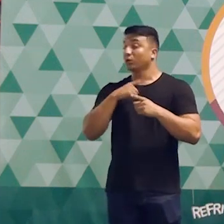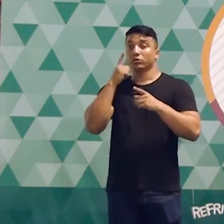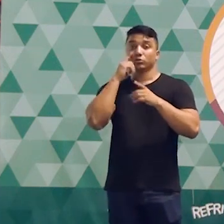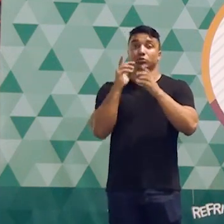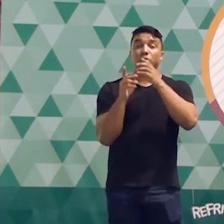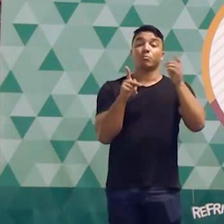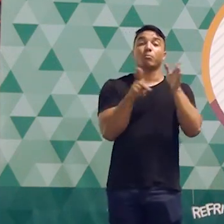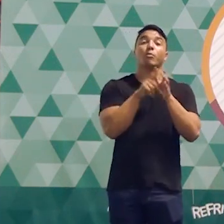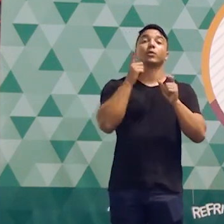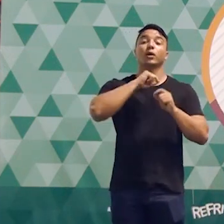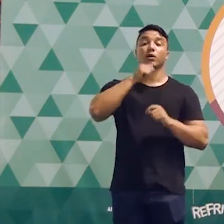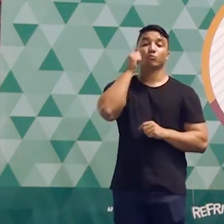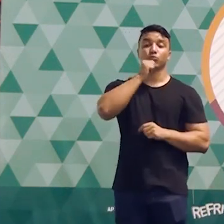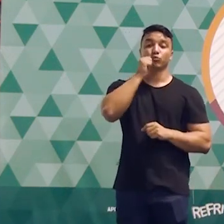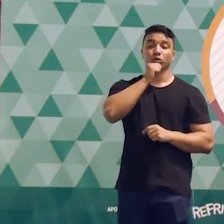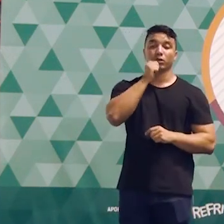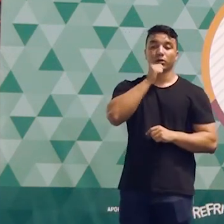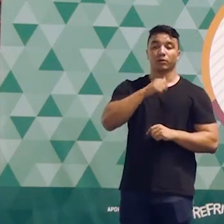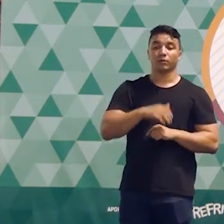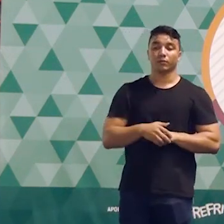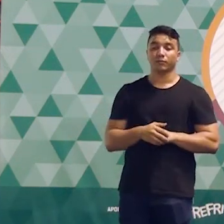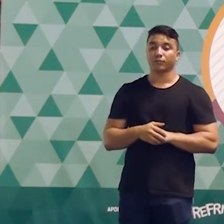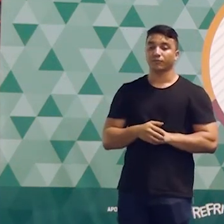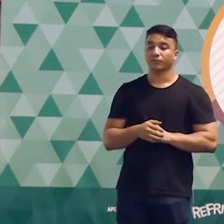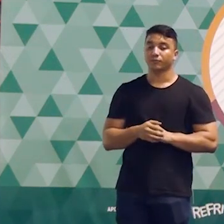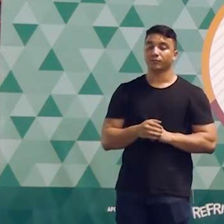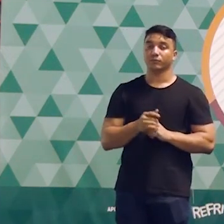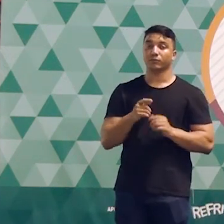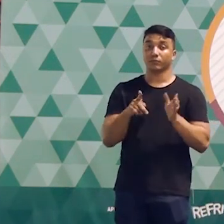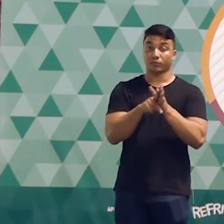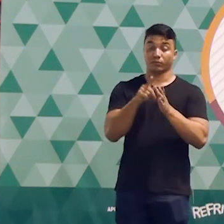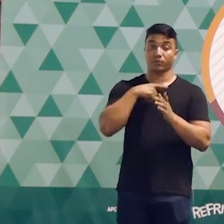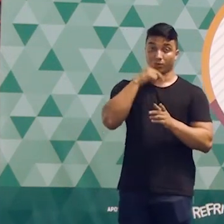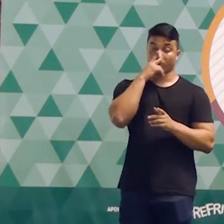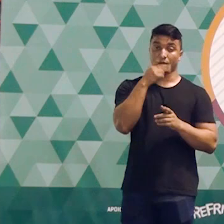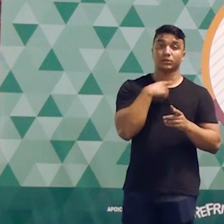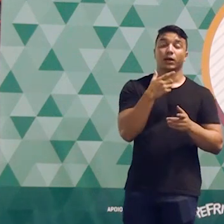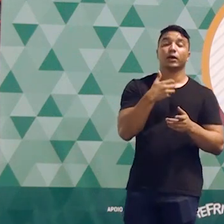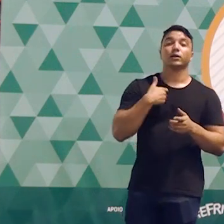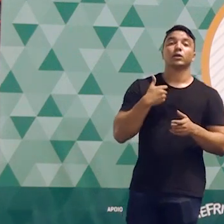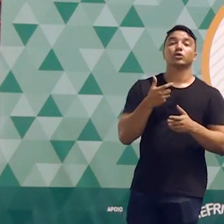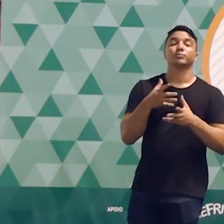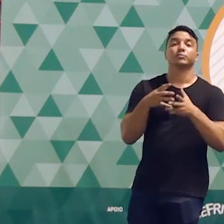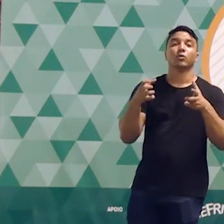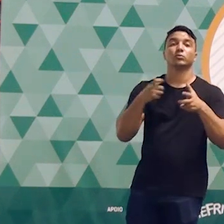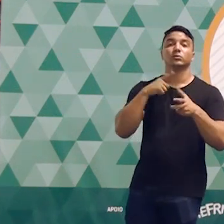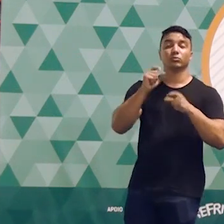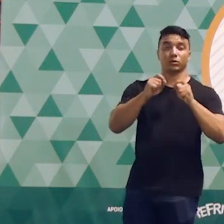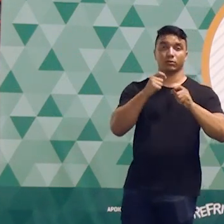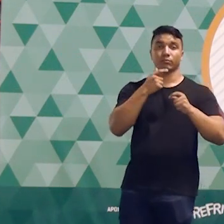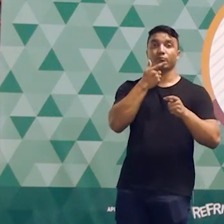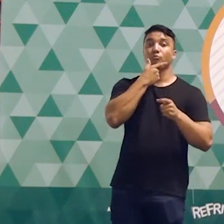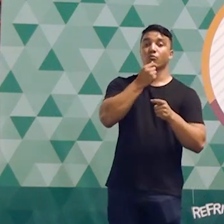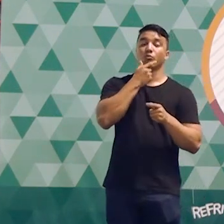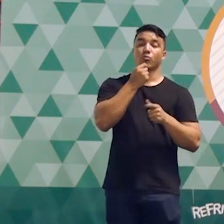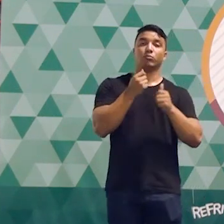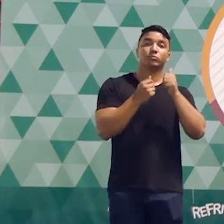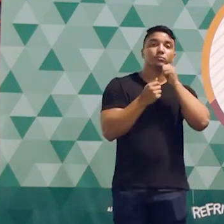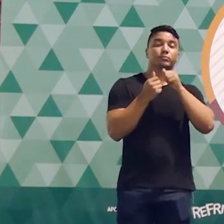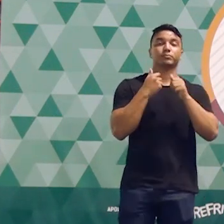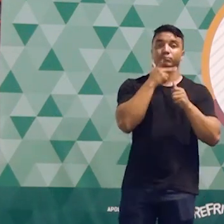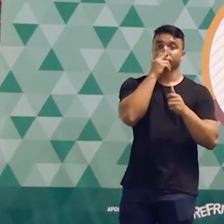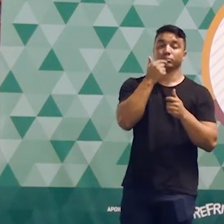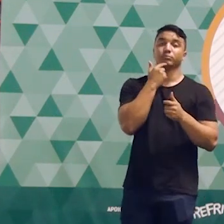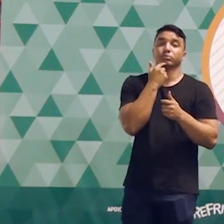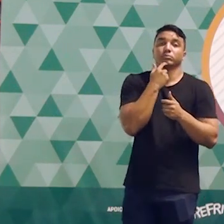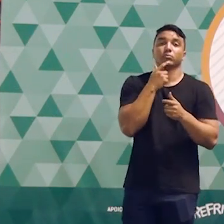direito são as mulheres? Quando se torna idoso, a população fica na idade idosa, tem sempre mais mulher do que homem. Por quê? Porque